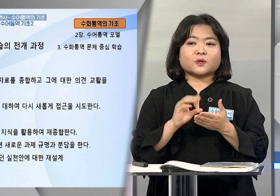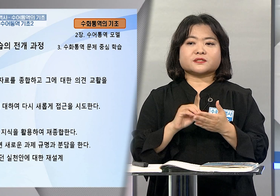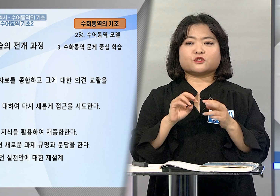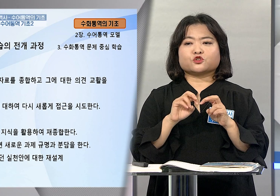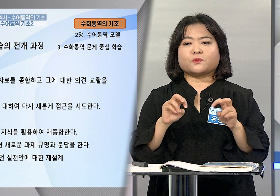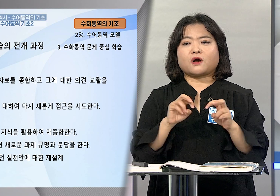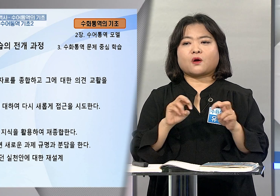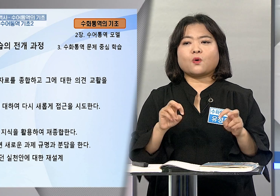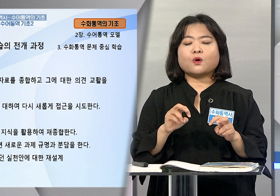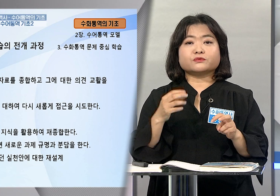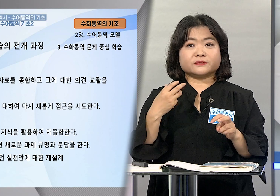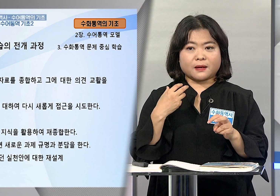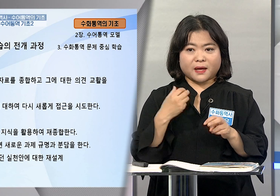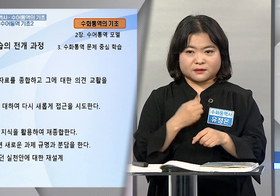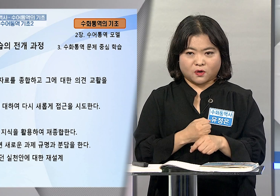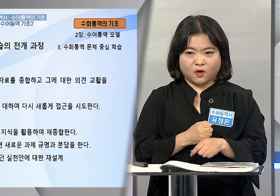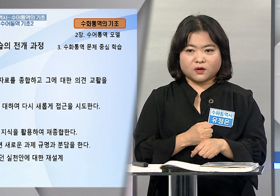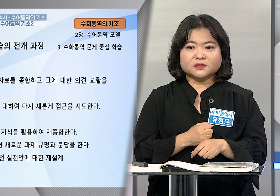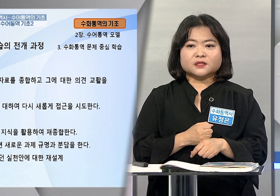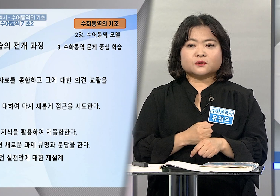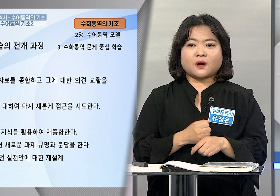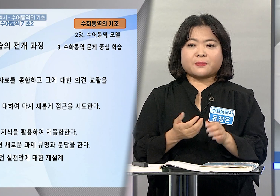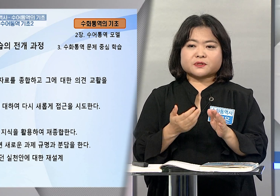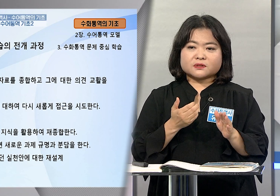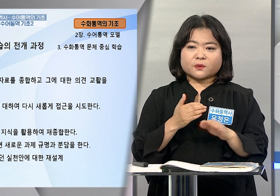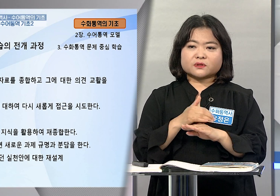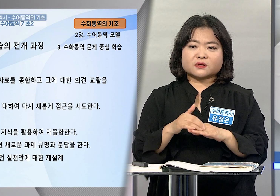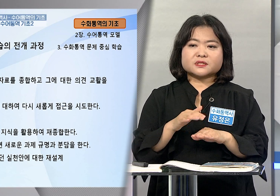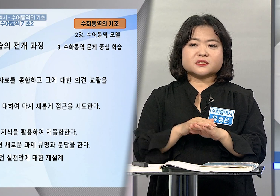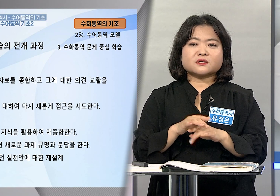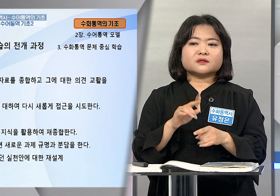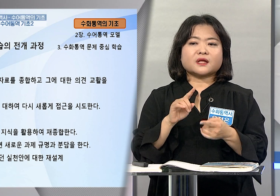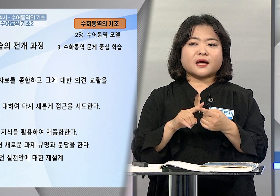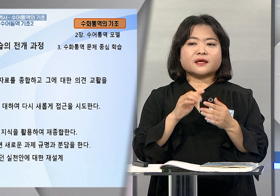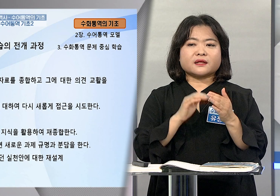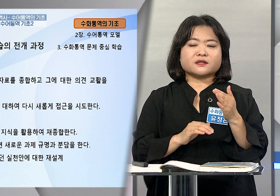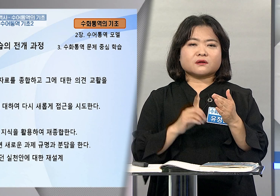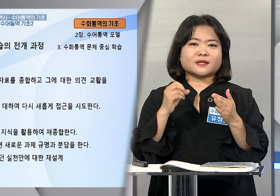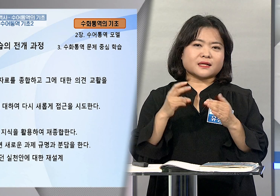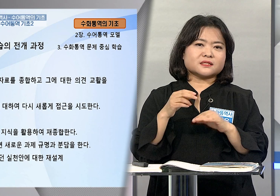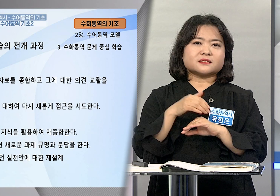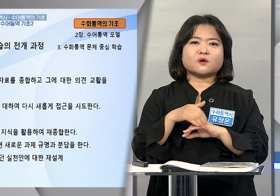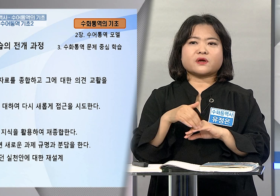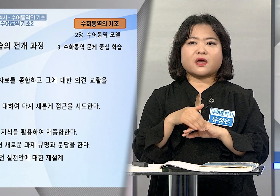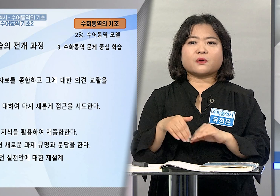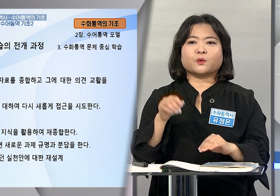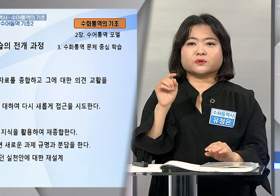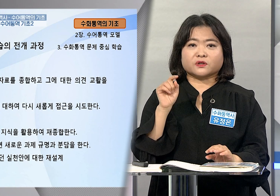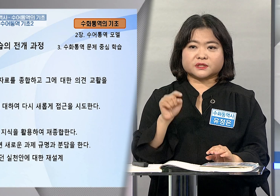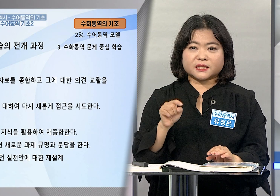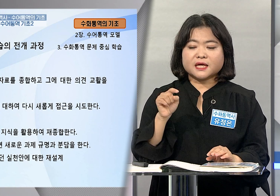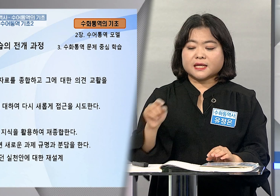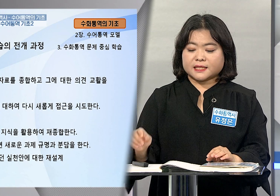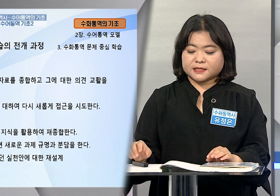과제를 규명하고 분담하는 것, 또 앞서 세웠던 실천안에 대해서 다시 설계해보는 것이